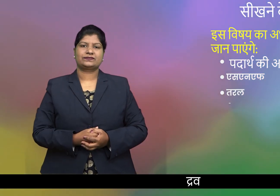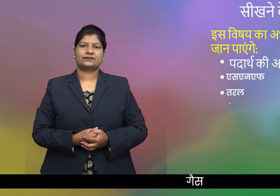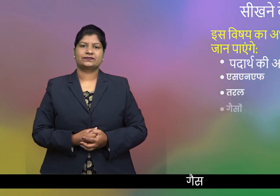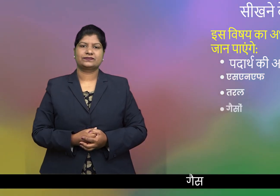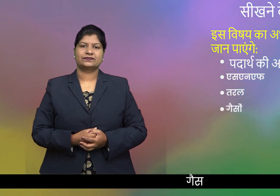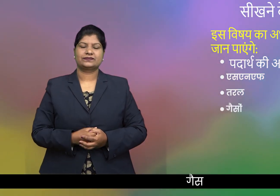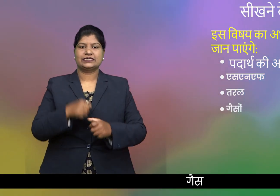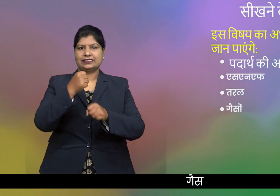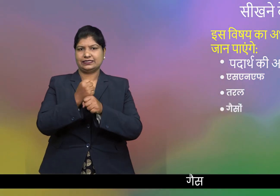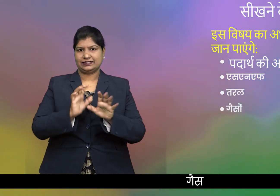गैस।